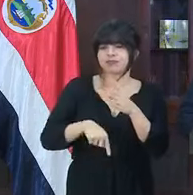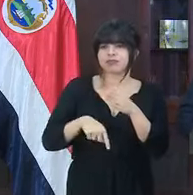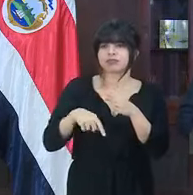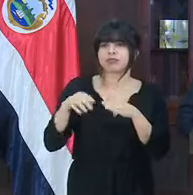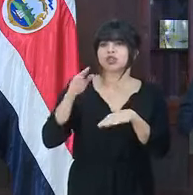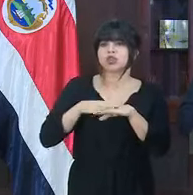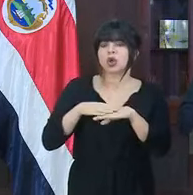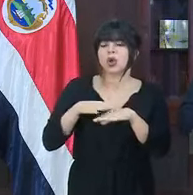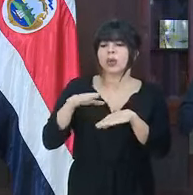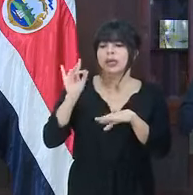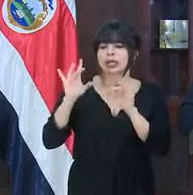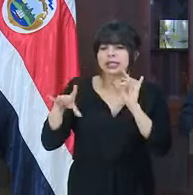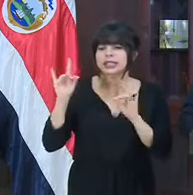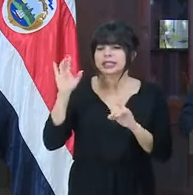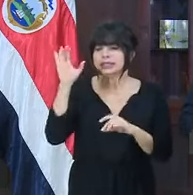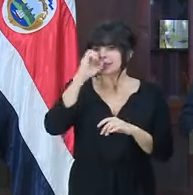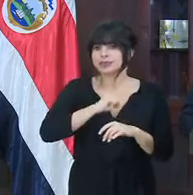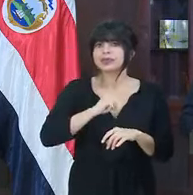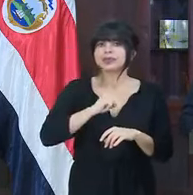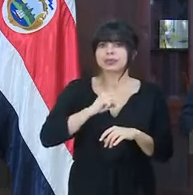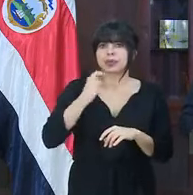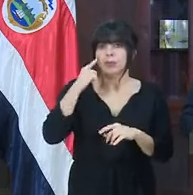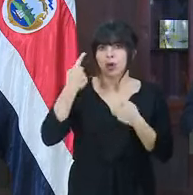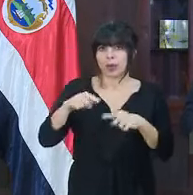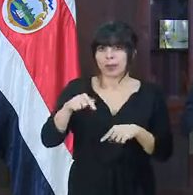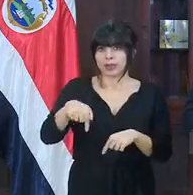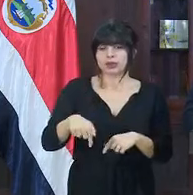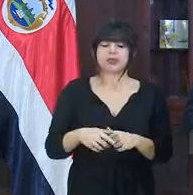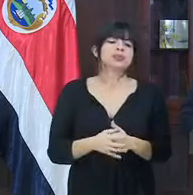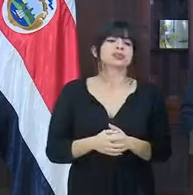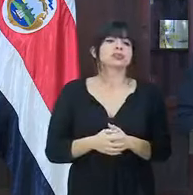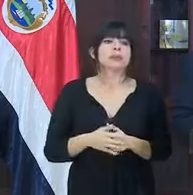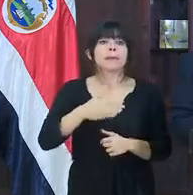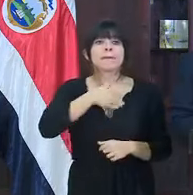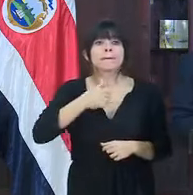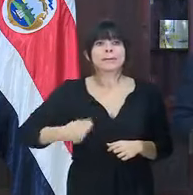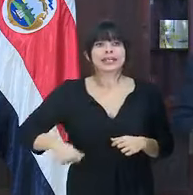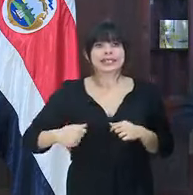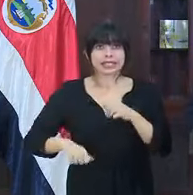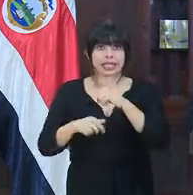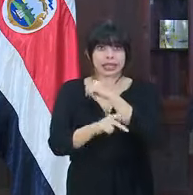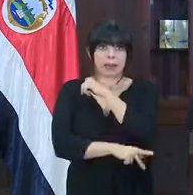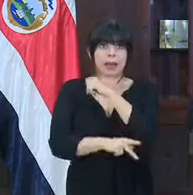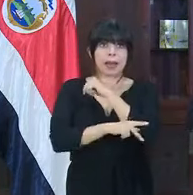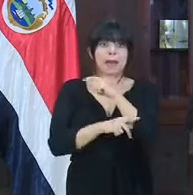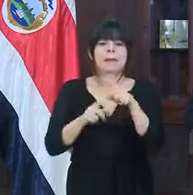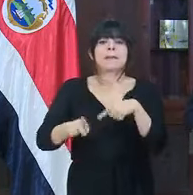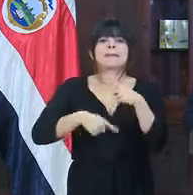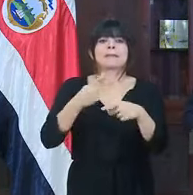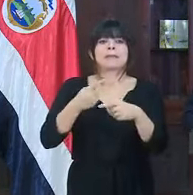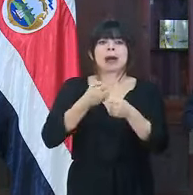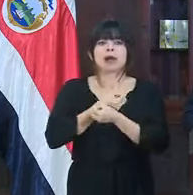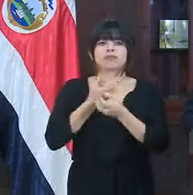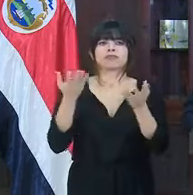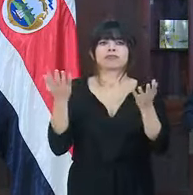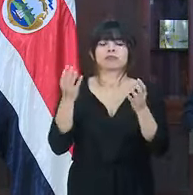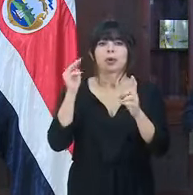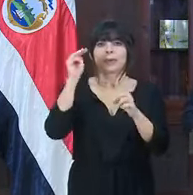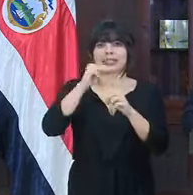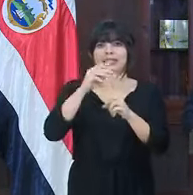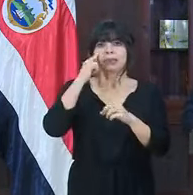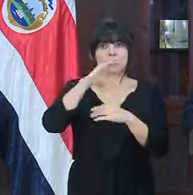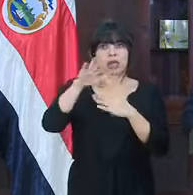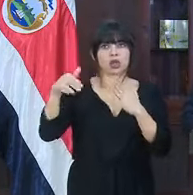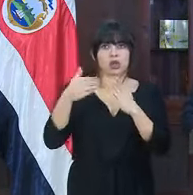los hallazgos a partir de lo sucedido. El presidente de la República va a dirigir un mensaje a la